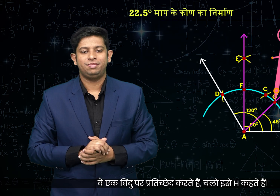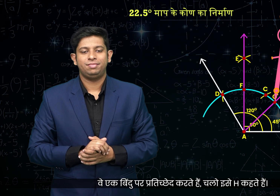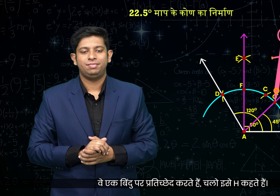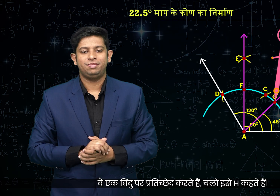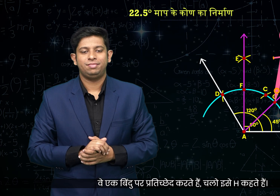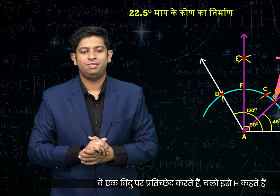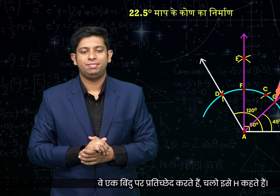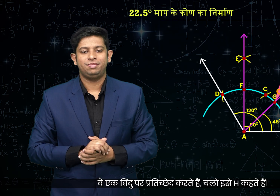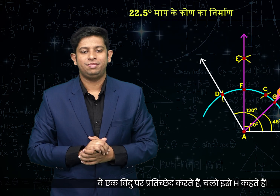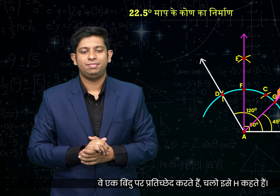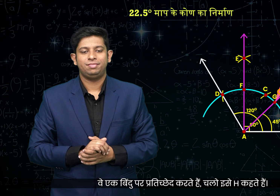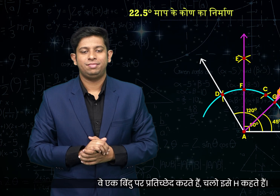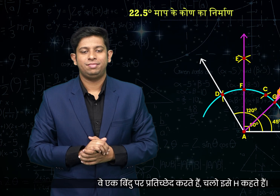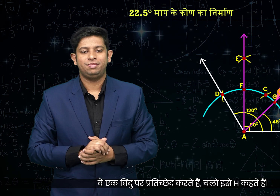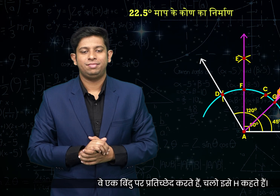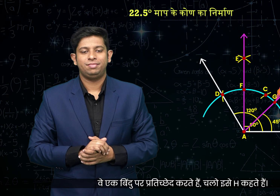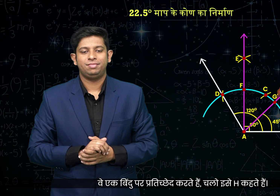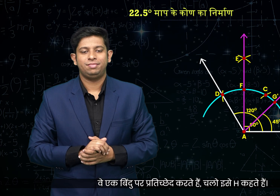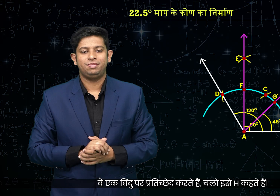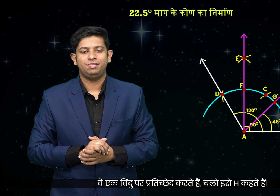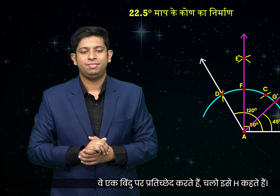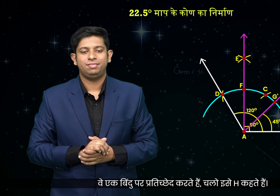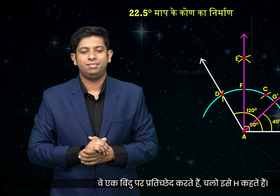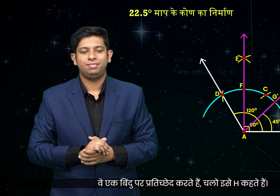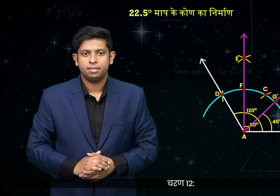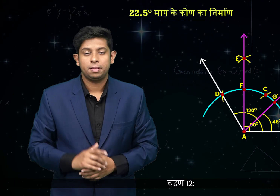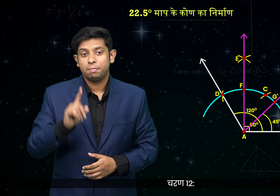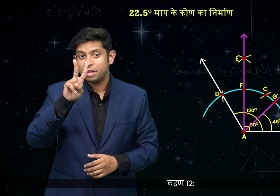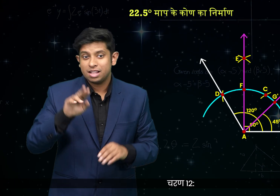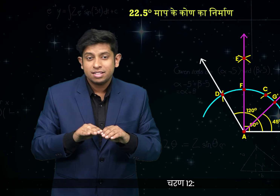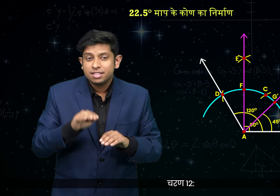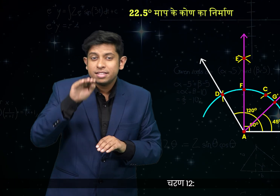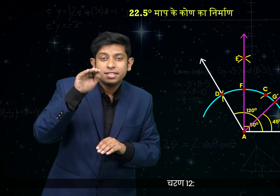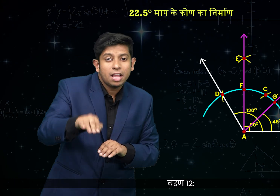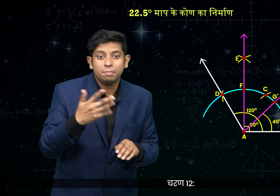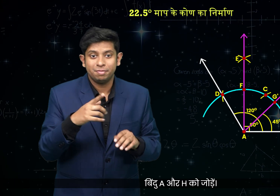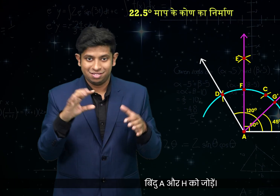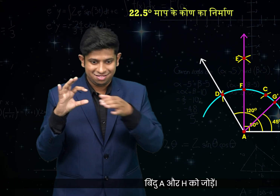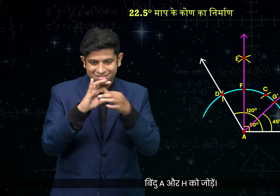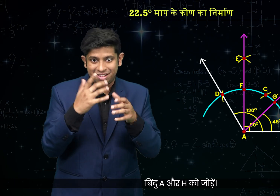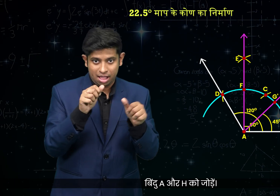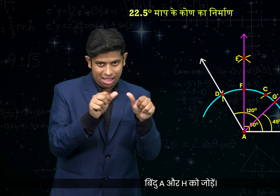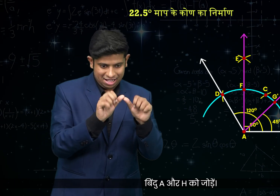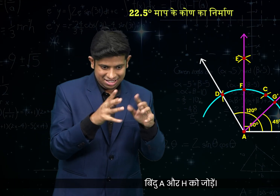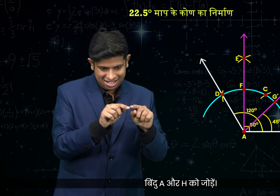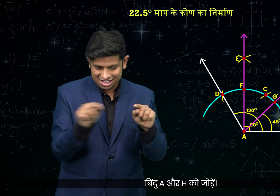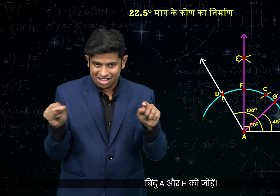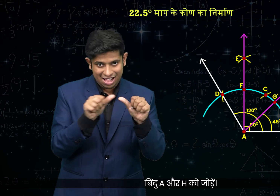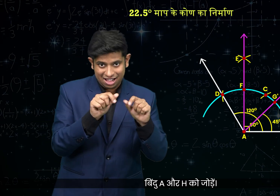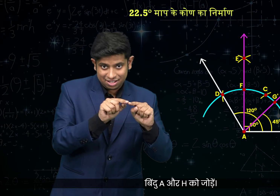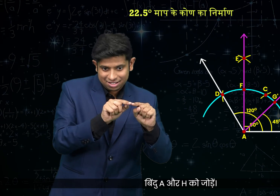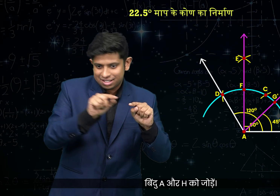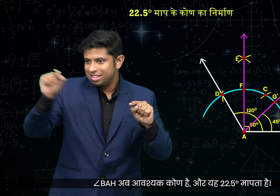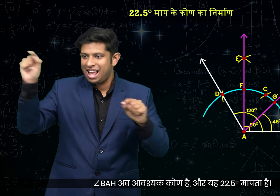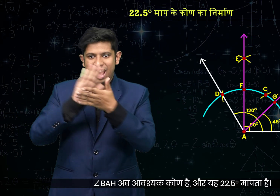करते हैं। चले इसे H कहते हैं। चरण 12, बिंदु A और H